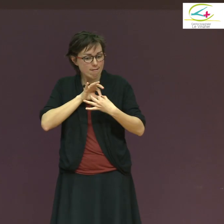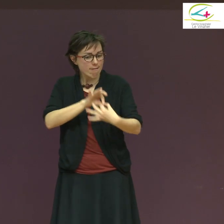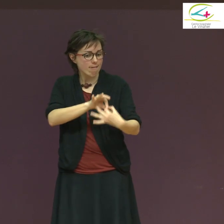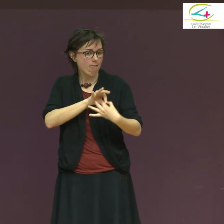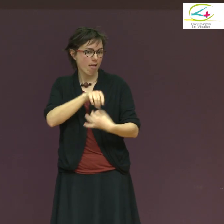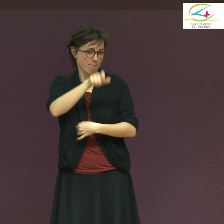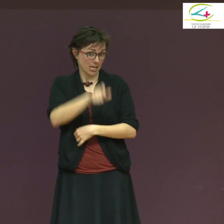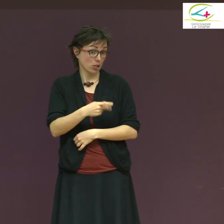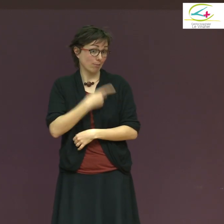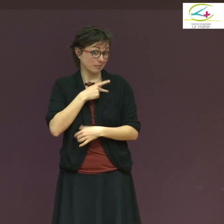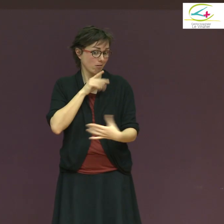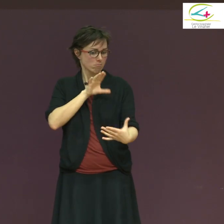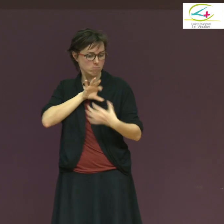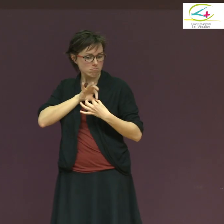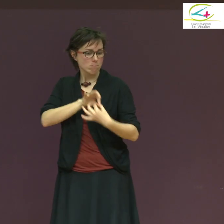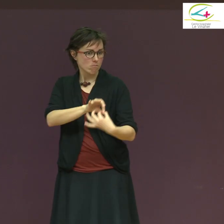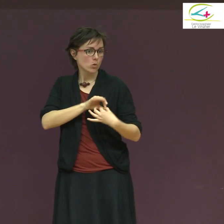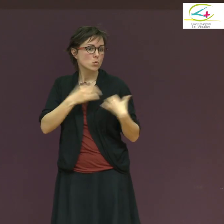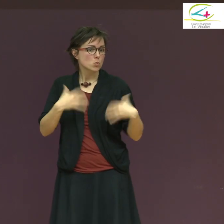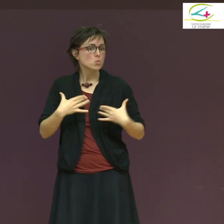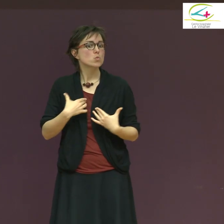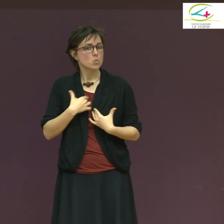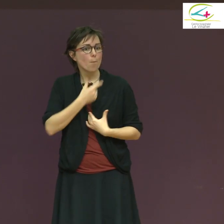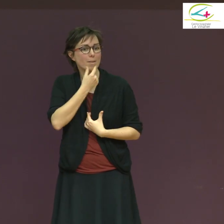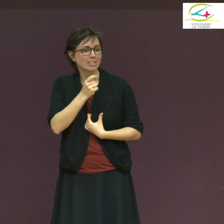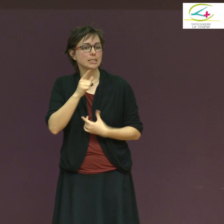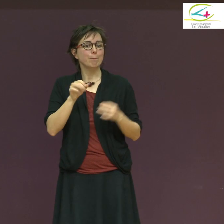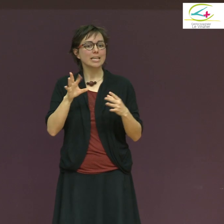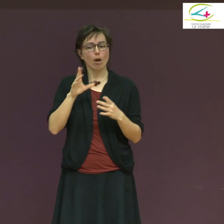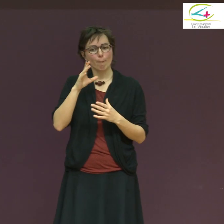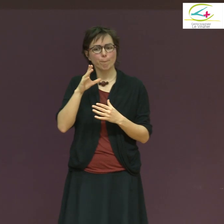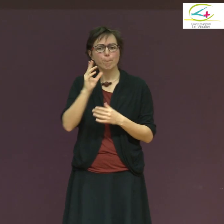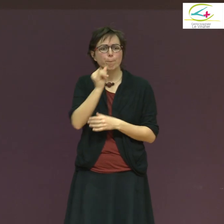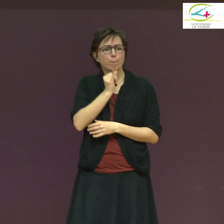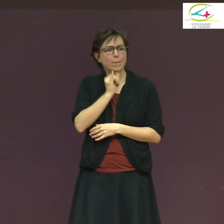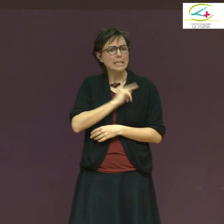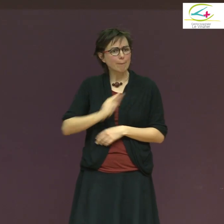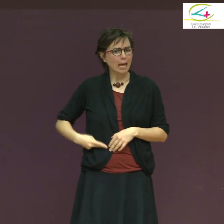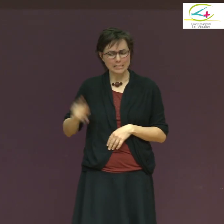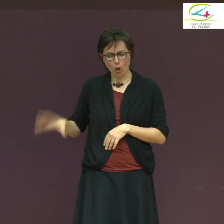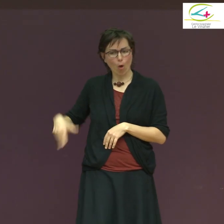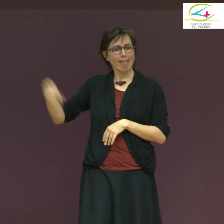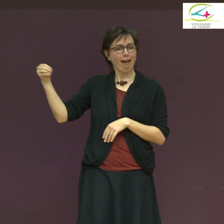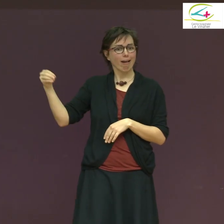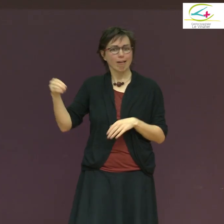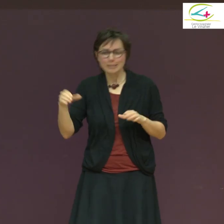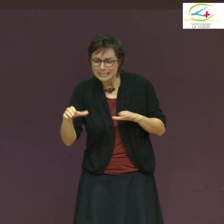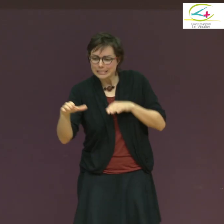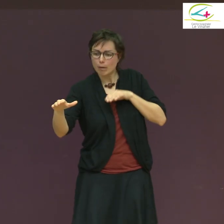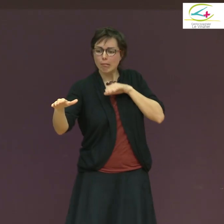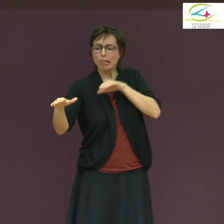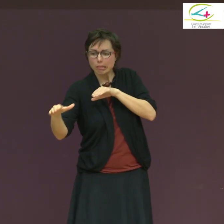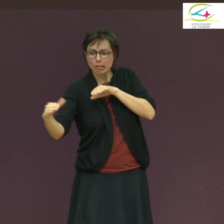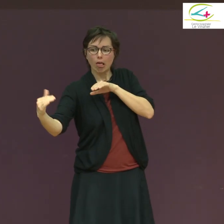lien, c'est le petit prince, hein, et le renard, il met un bout de temps à venir. Hein. C'est vraiment quelque chose qui,